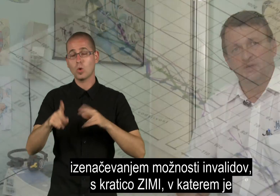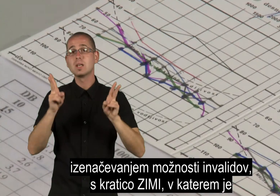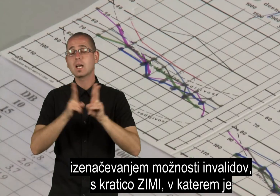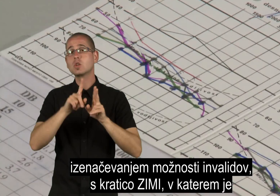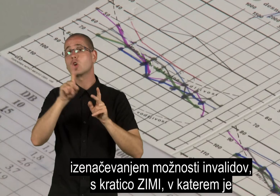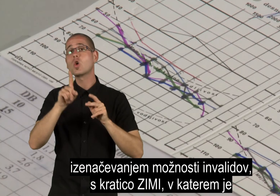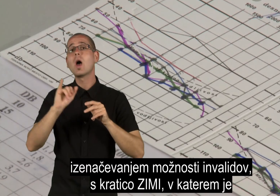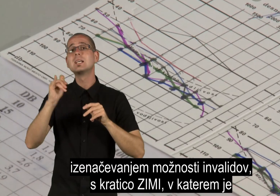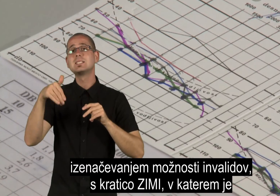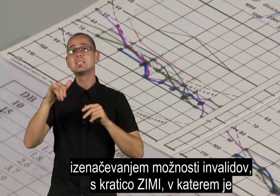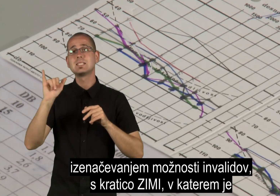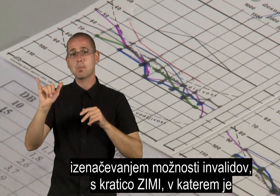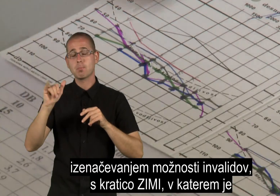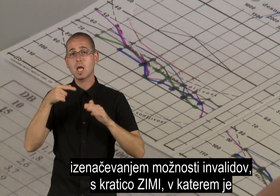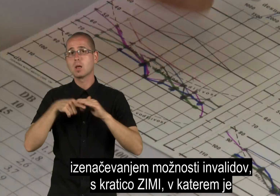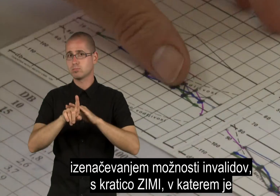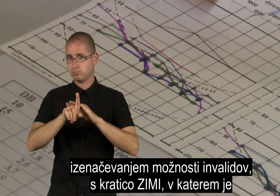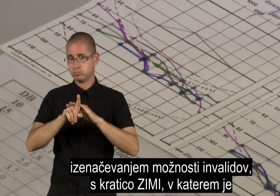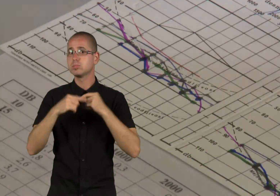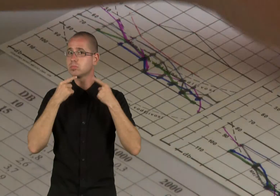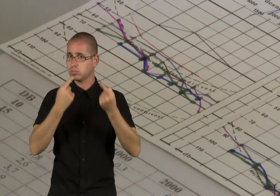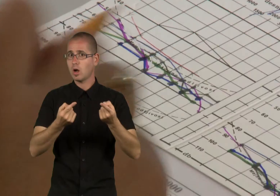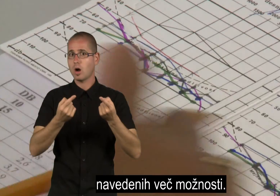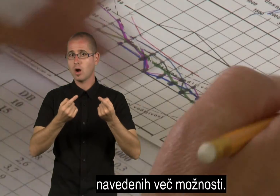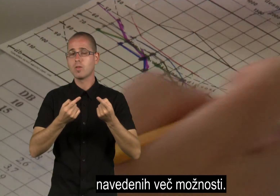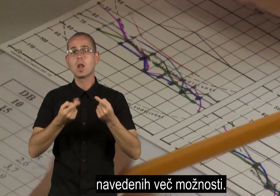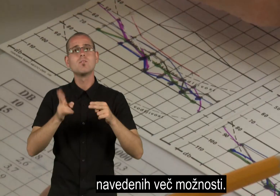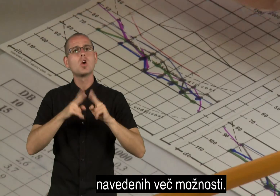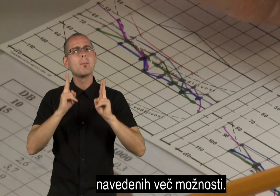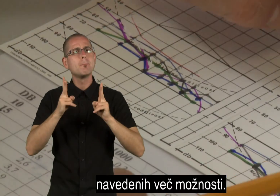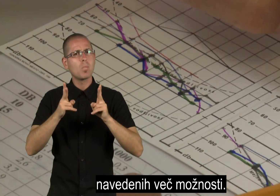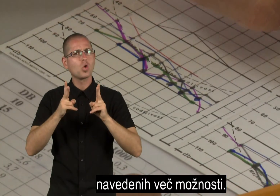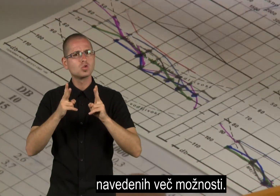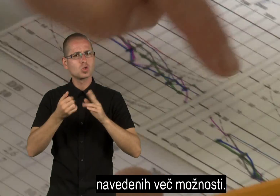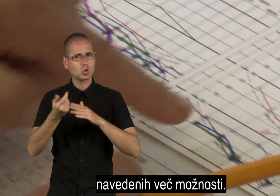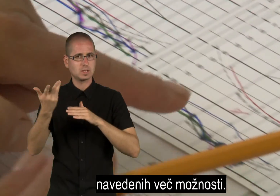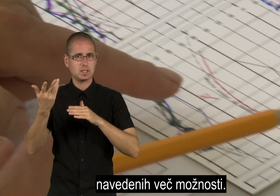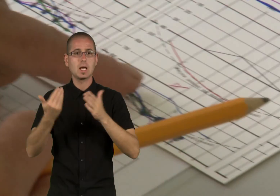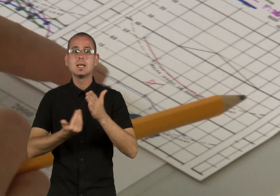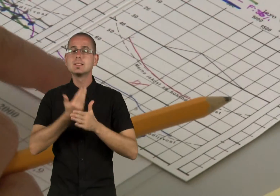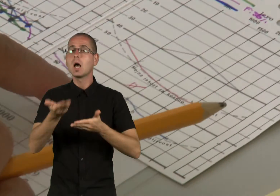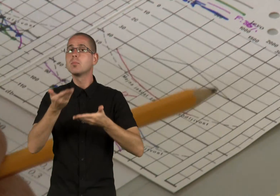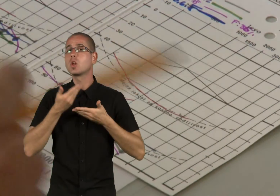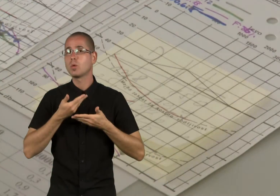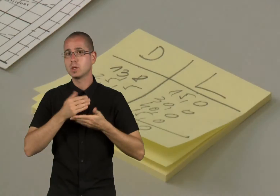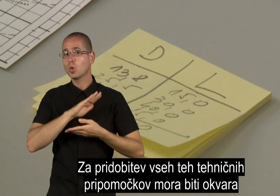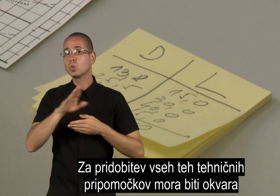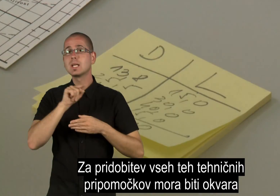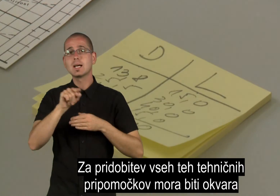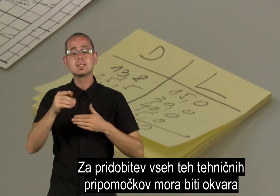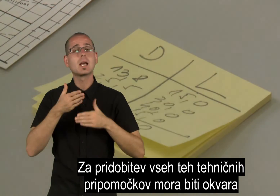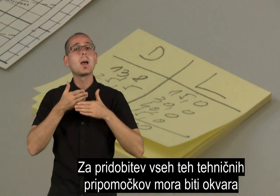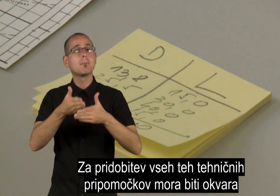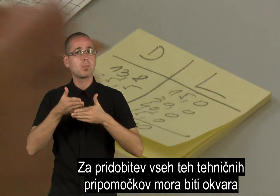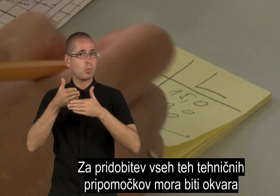invalidov, skrajšano ZIMI, v katerem je navedenih več možnosti za